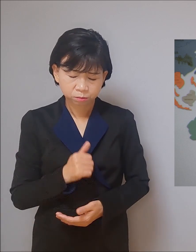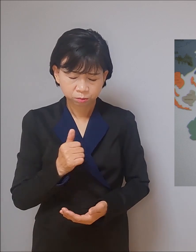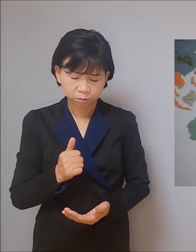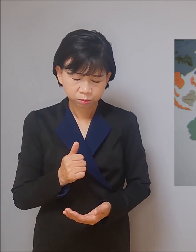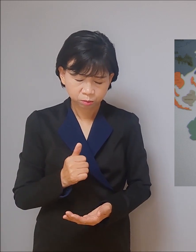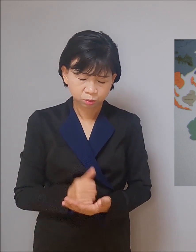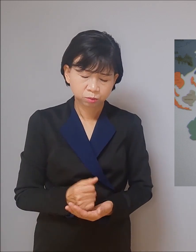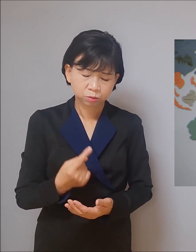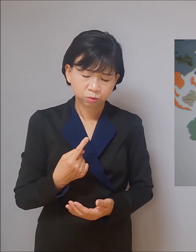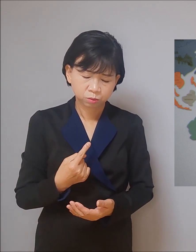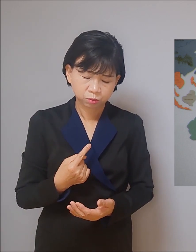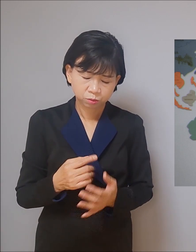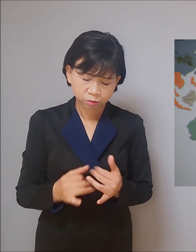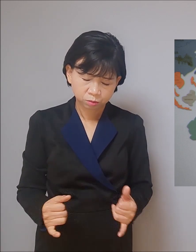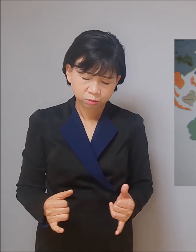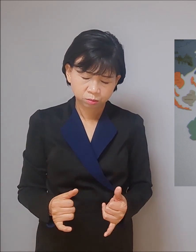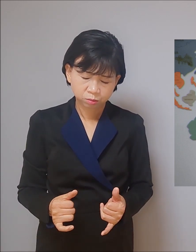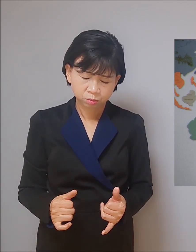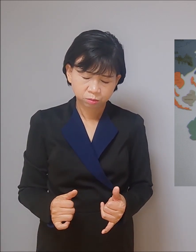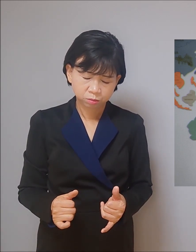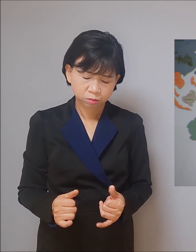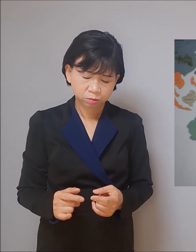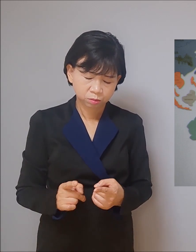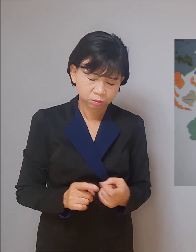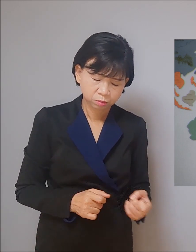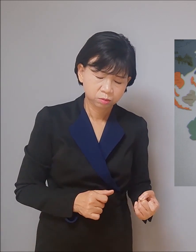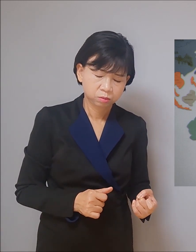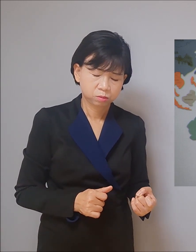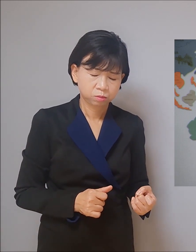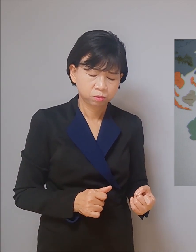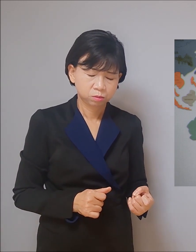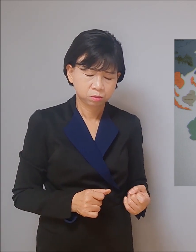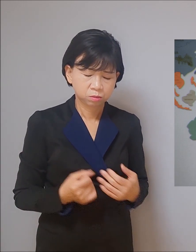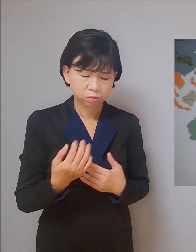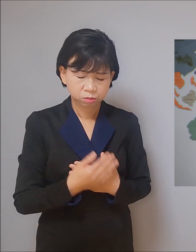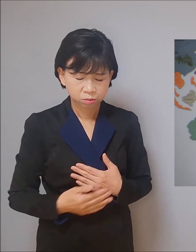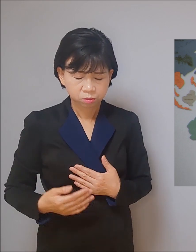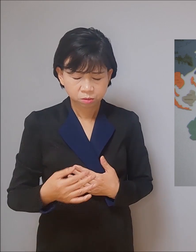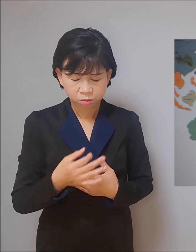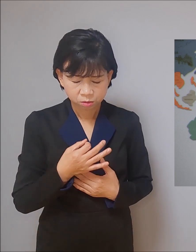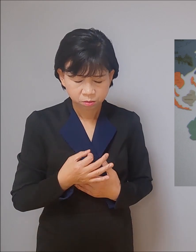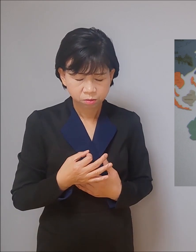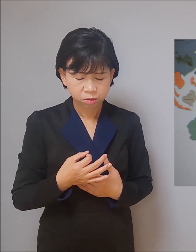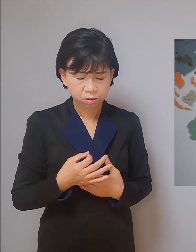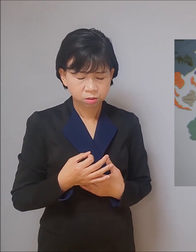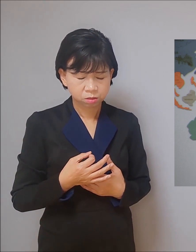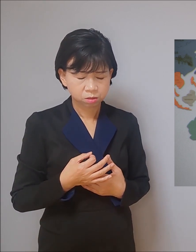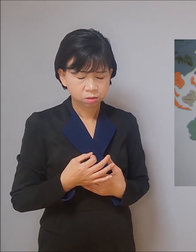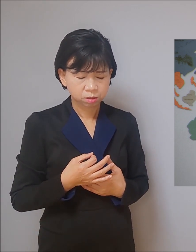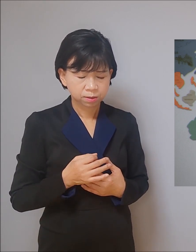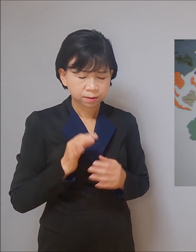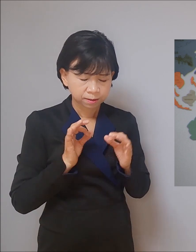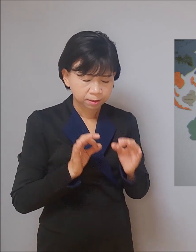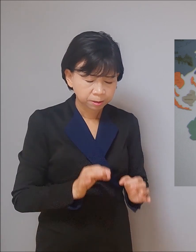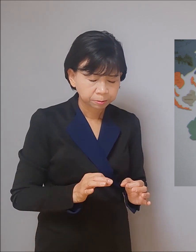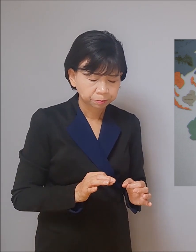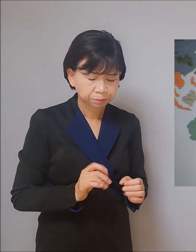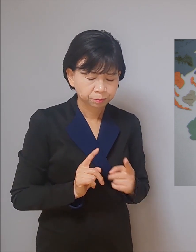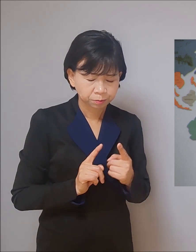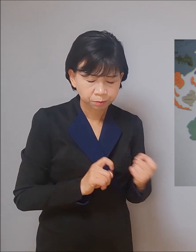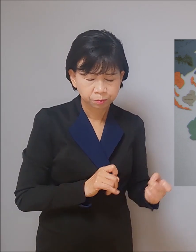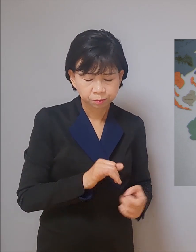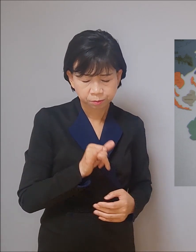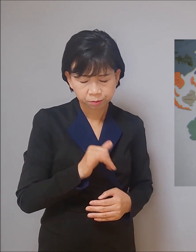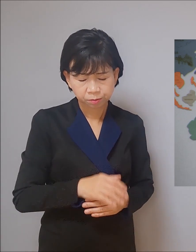일들이 너무 많이 있습니다. 아버지께로부터 오지 않은 육신의 정욕과 안목의 정욕과 이생의 자랑이 우리를 쓰러뜨리려,